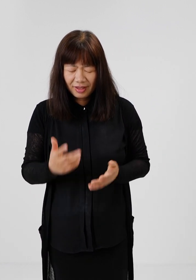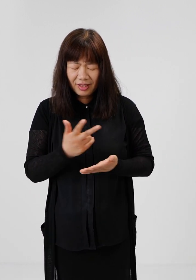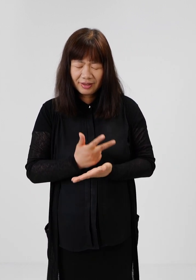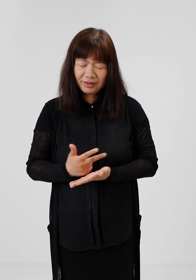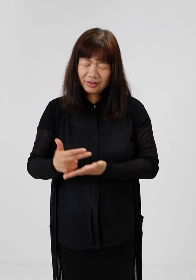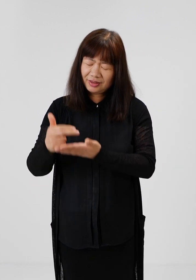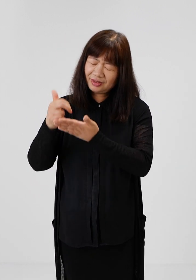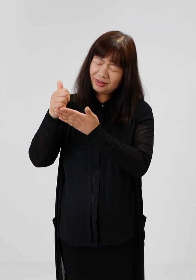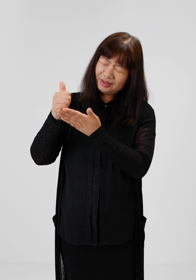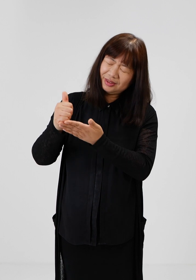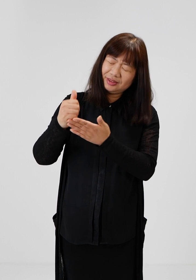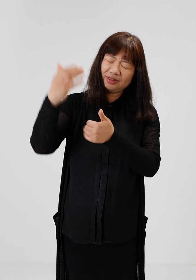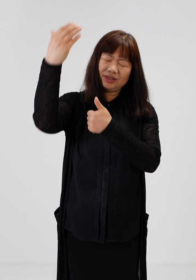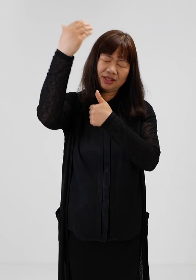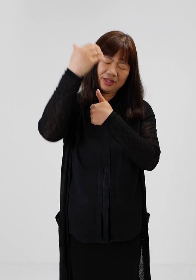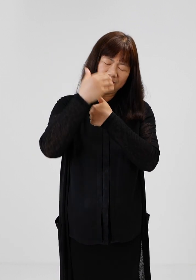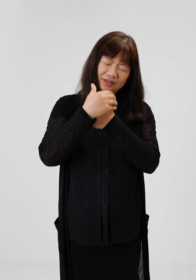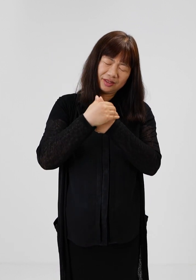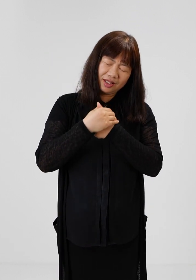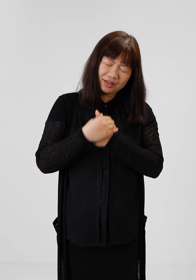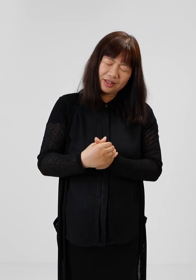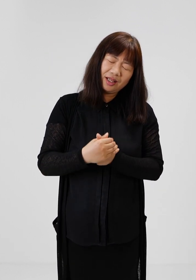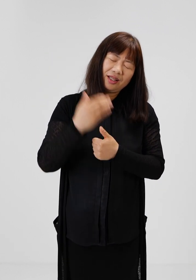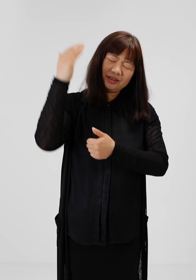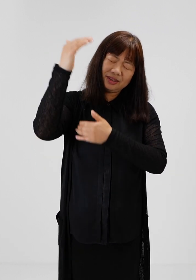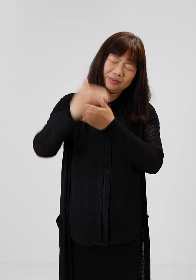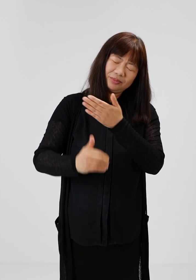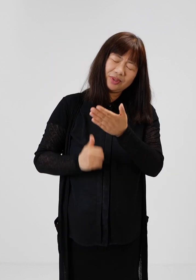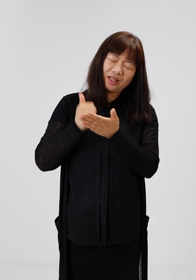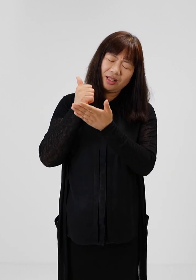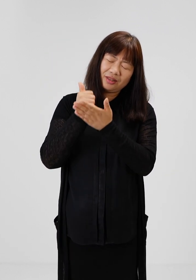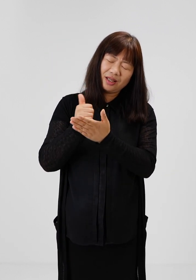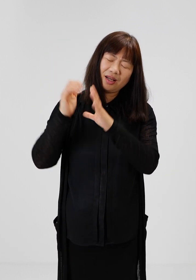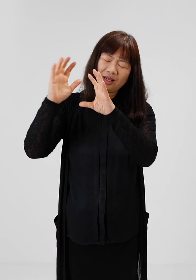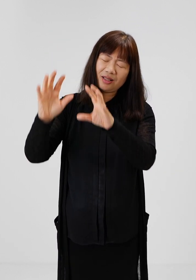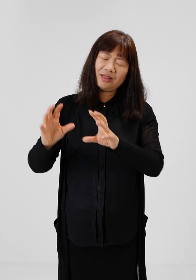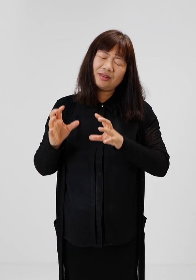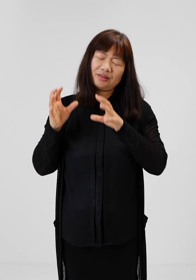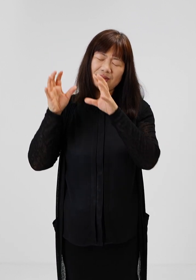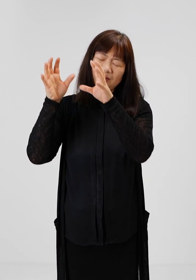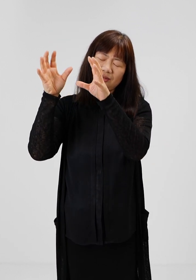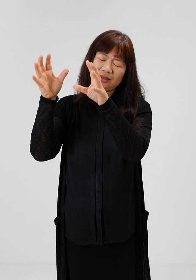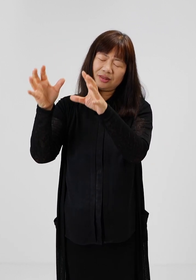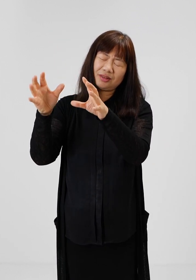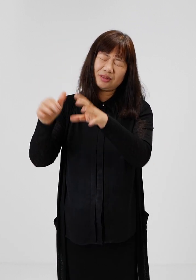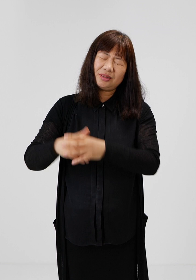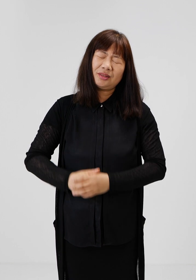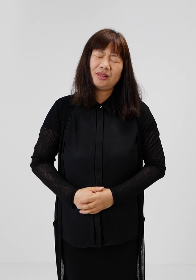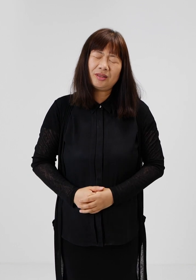주님이 맡기신 하나님 나라,